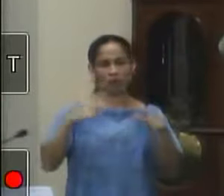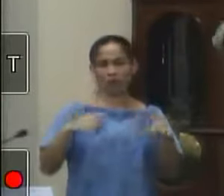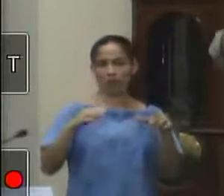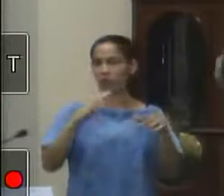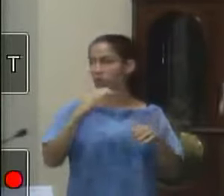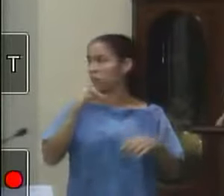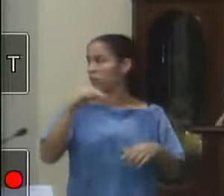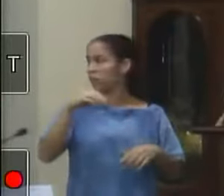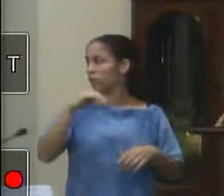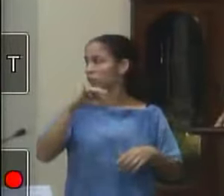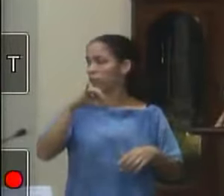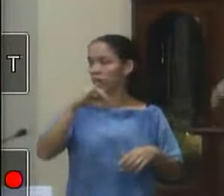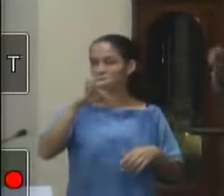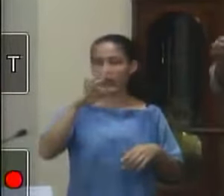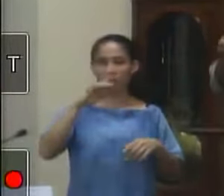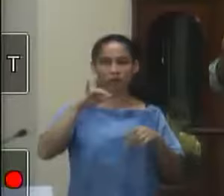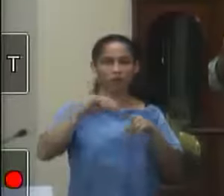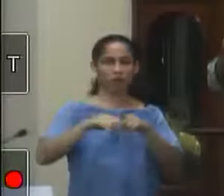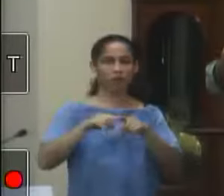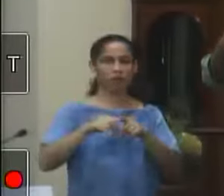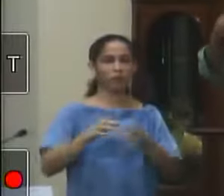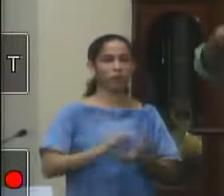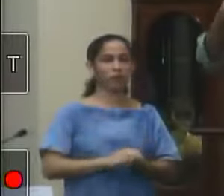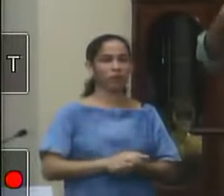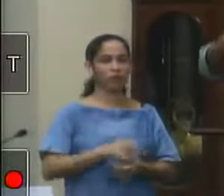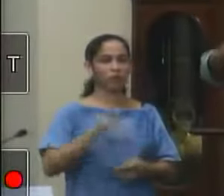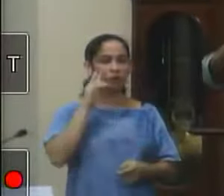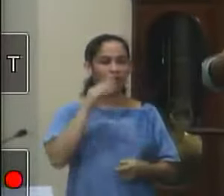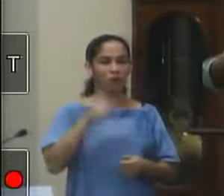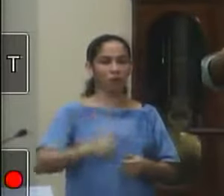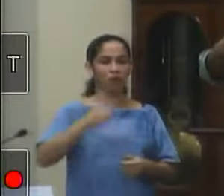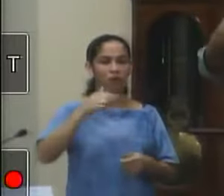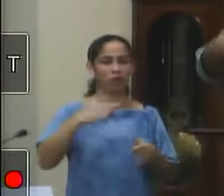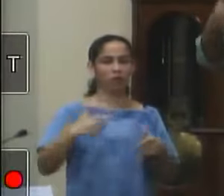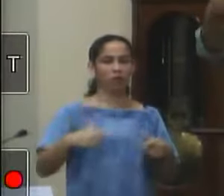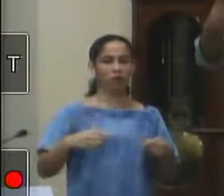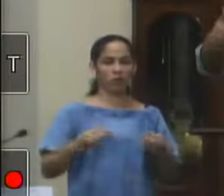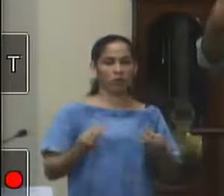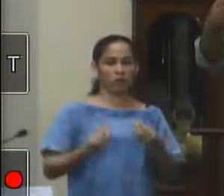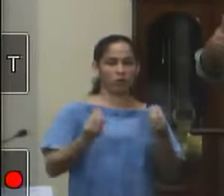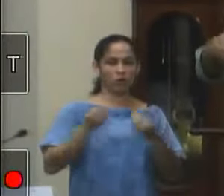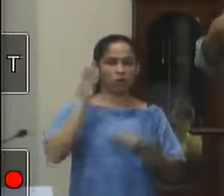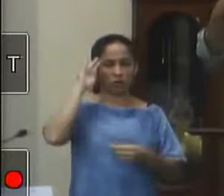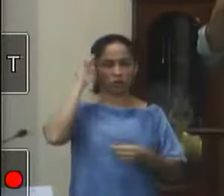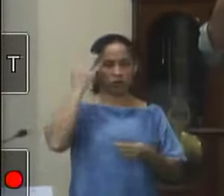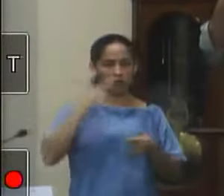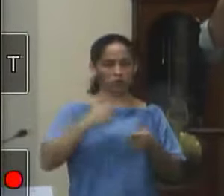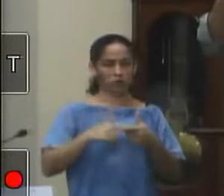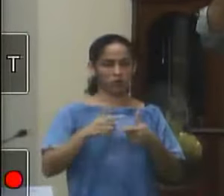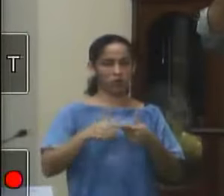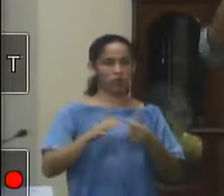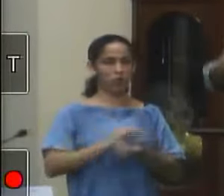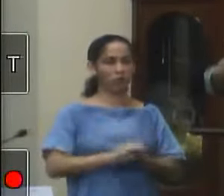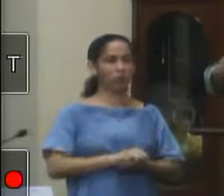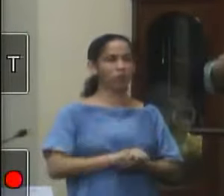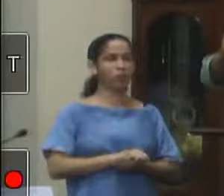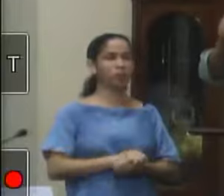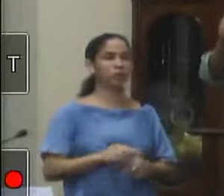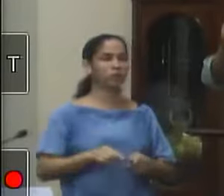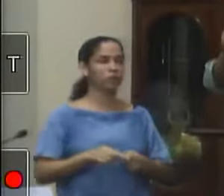componentes do Executivo, para ver a melhor maneira de resolver um problema que vai afetar